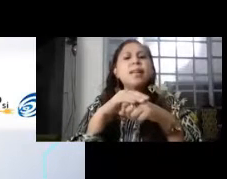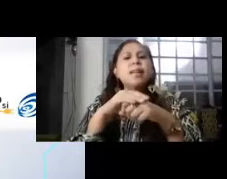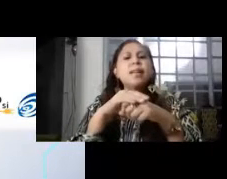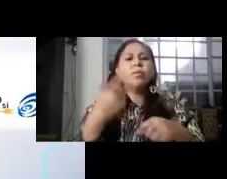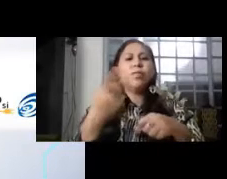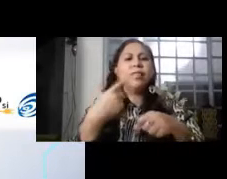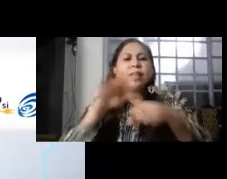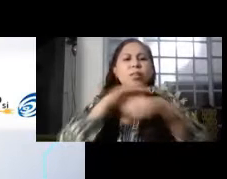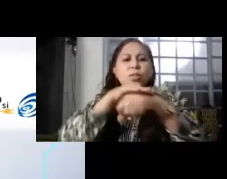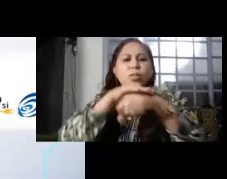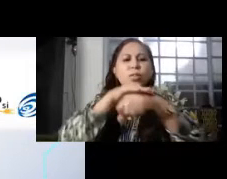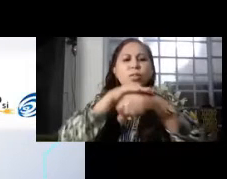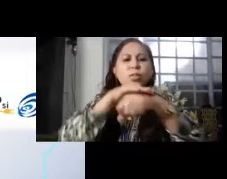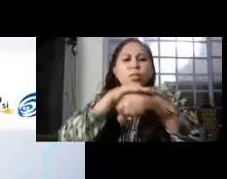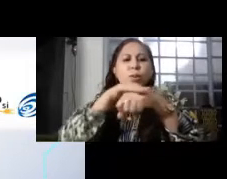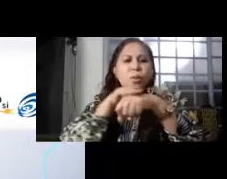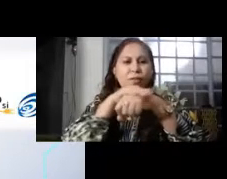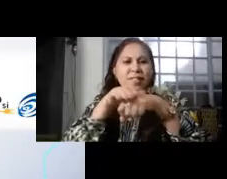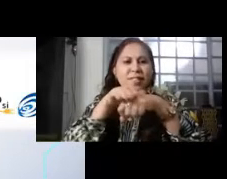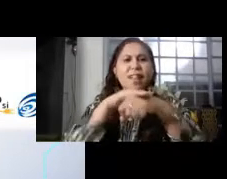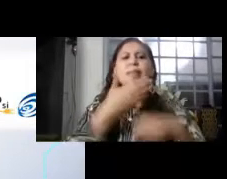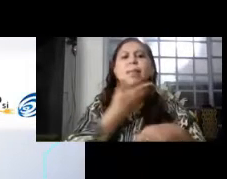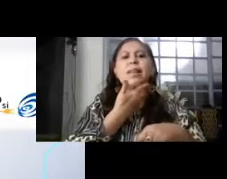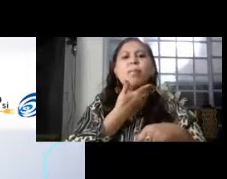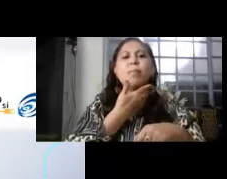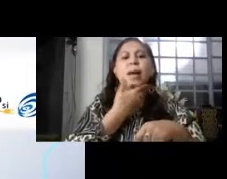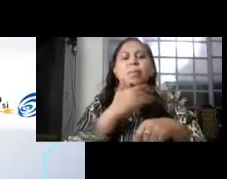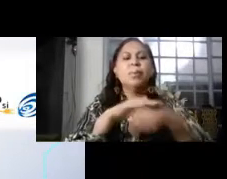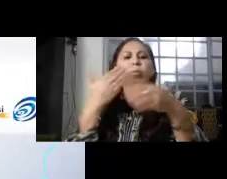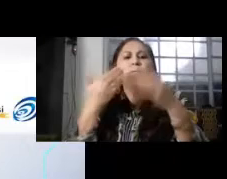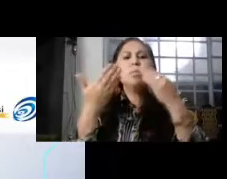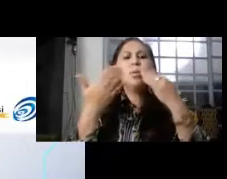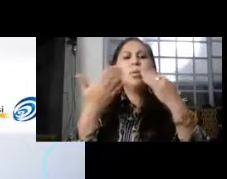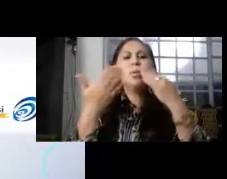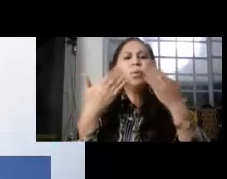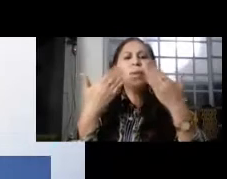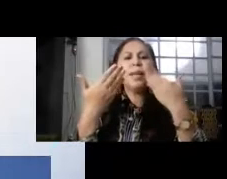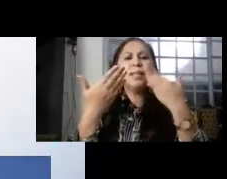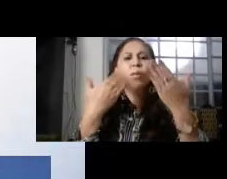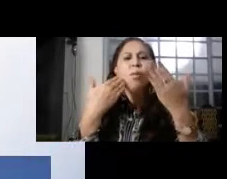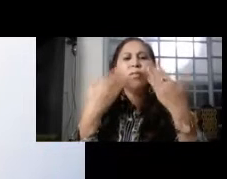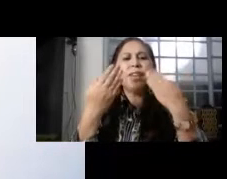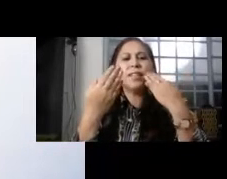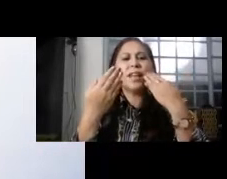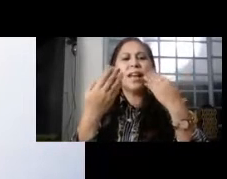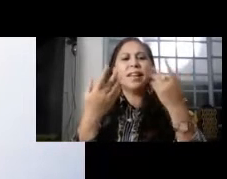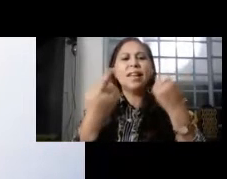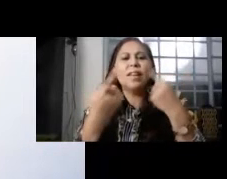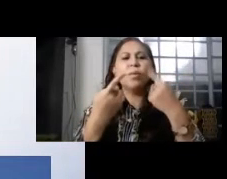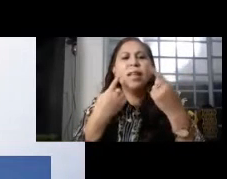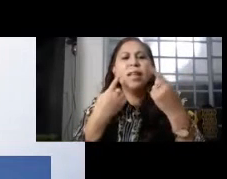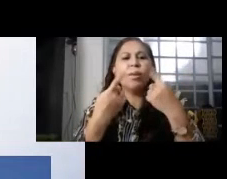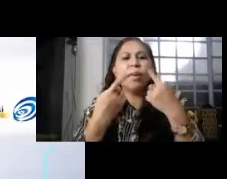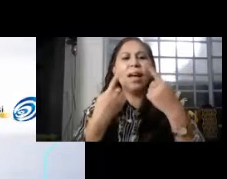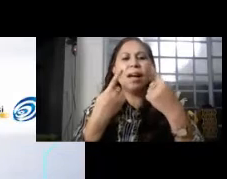também. Vamos conversar. Nós dois conversar, né? Bater um papo. Eu uso muito esse, conversar, né?